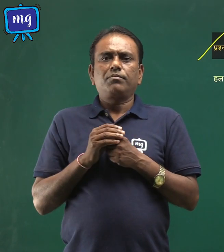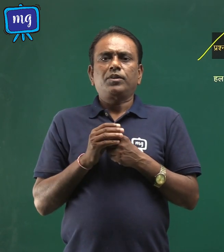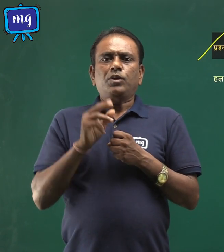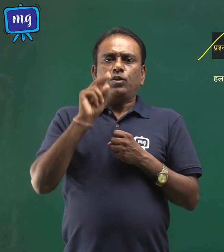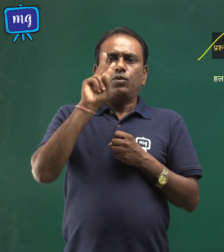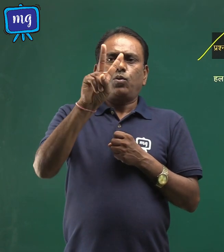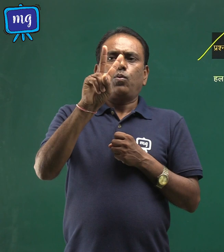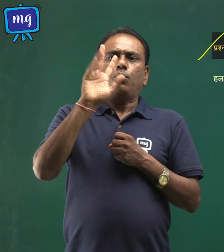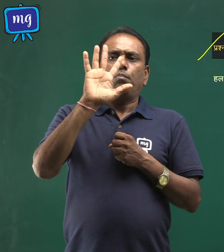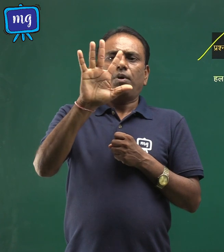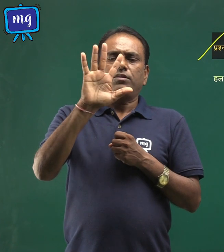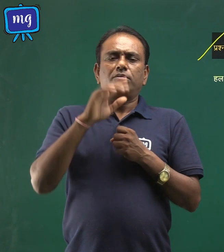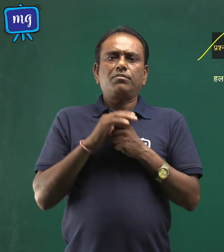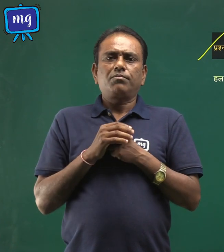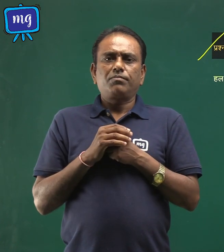पच्चीस।